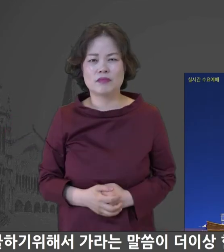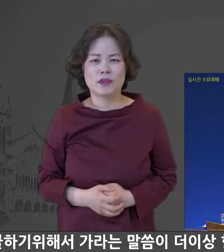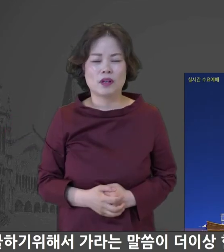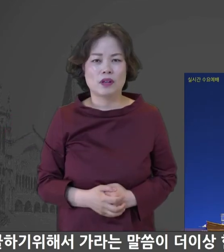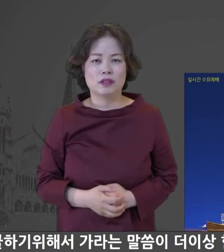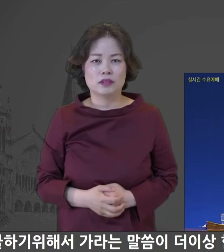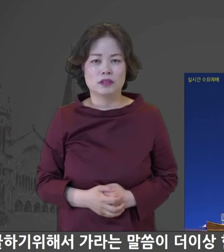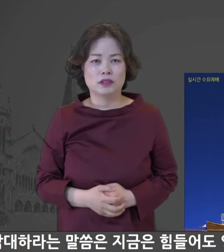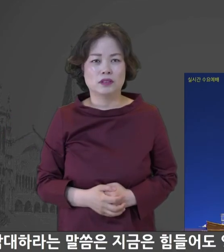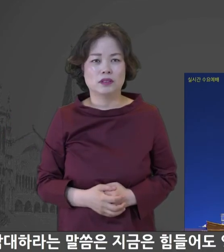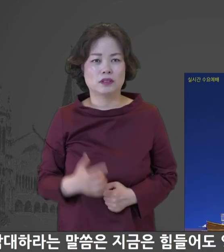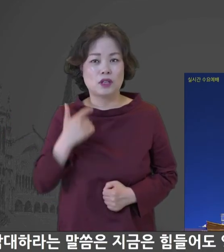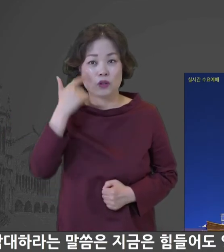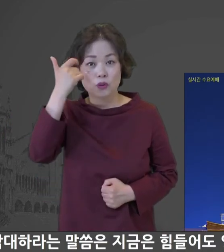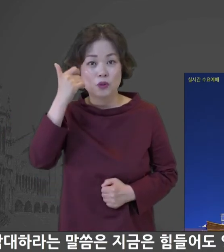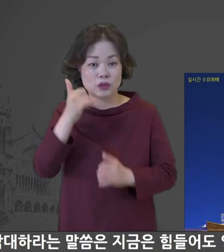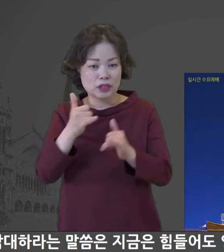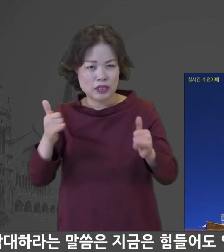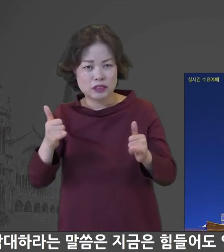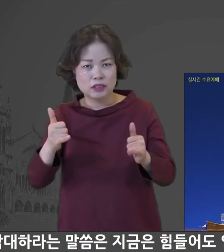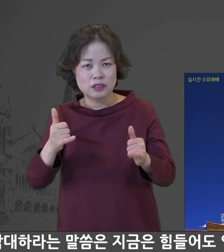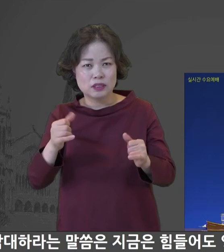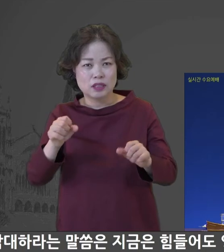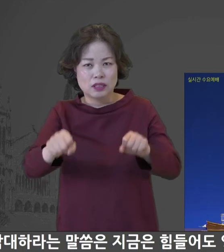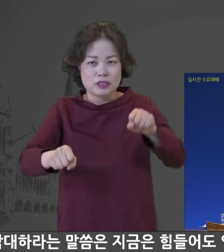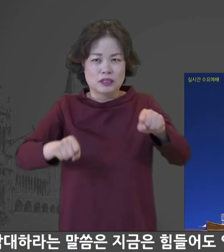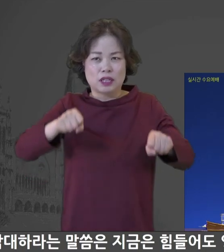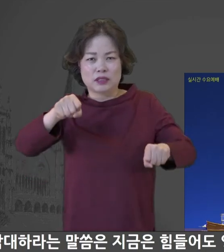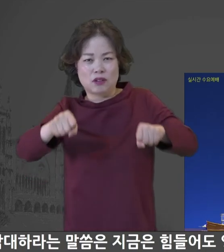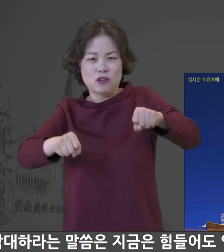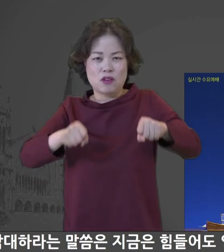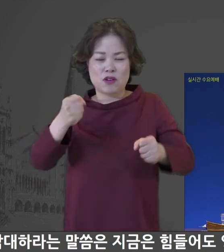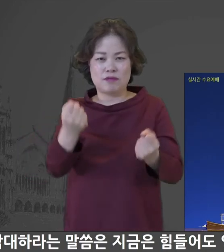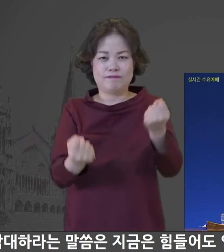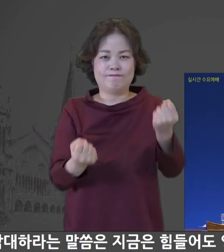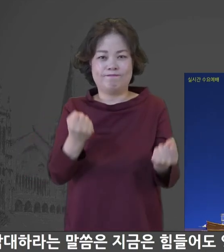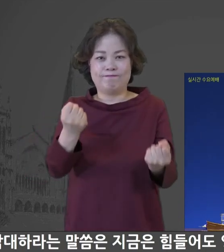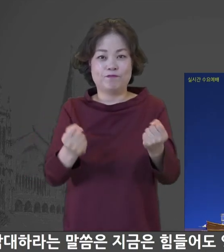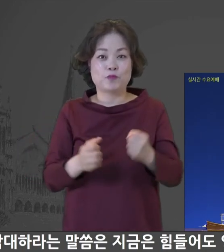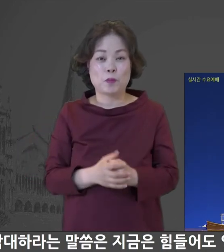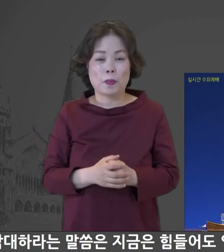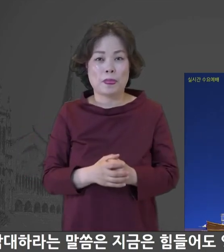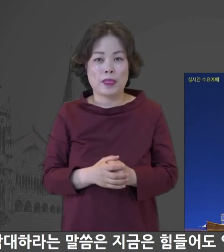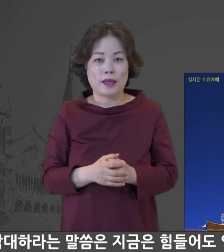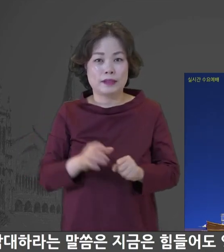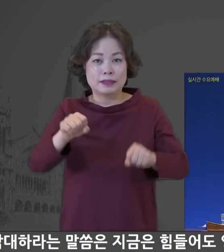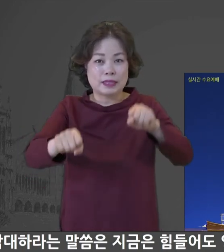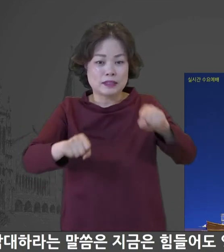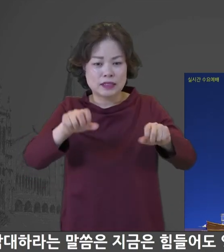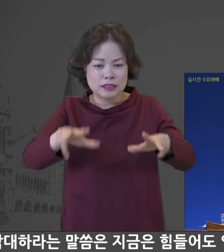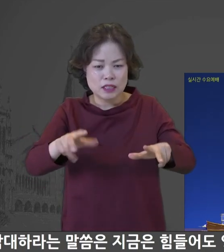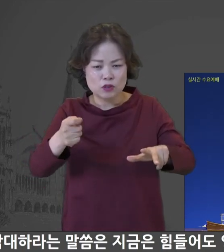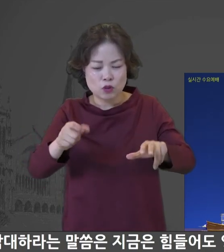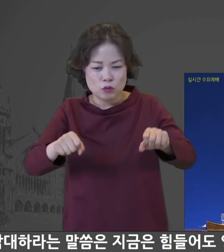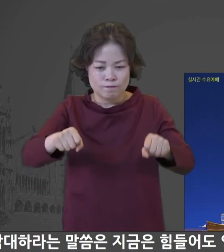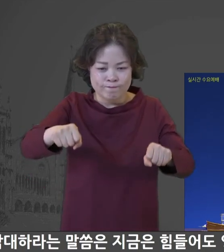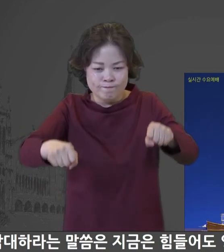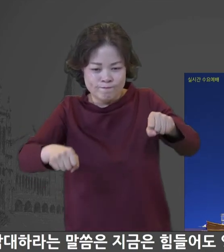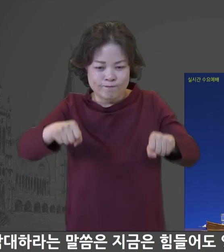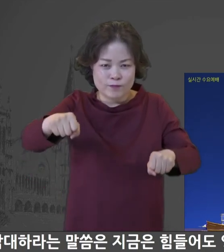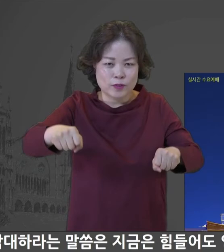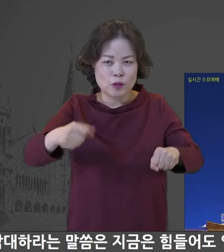우리 교육자들이 요즘에 자전거를 조금 타는데요, 저 자전거 이제 막 좀 타기